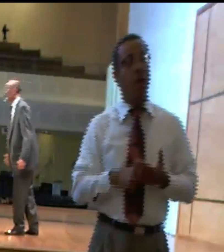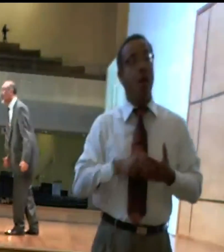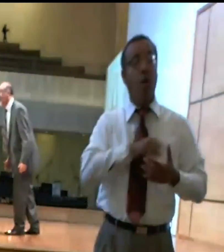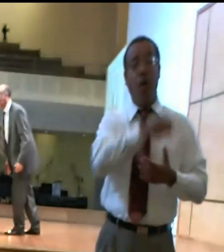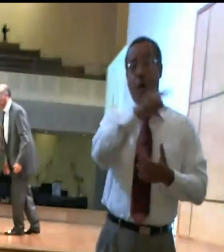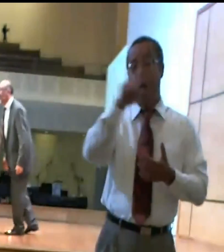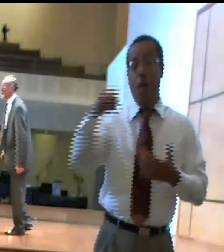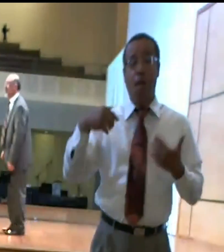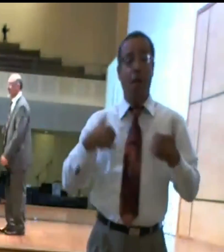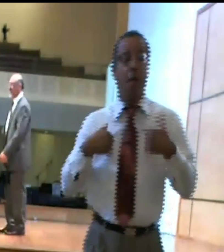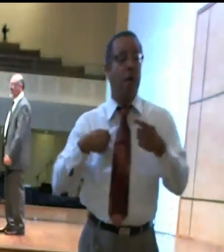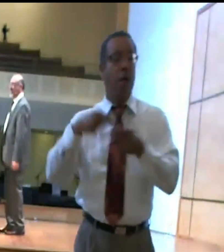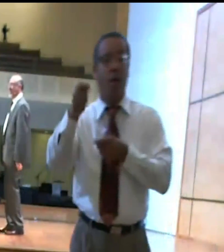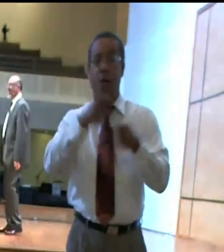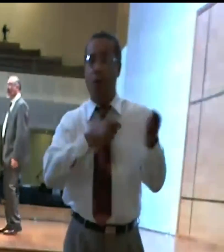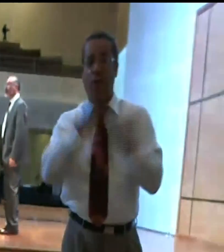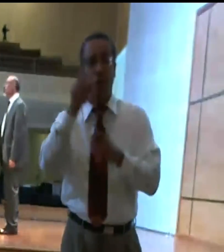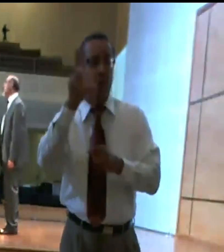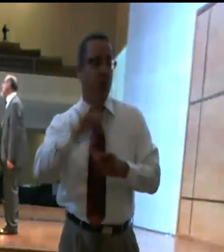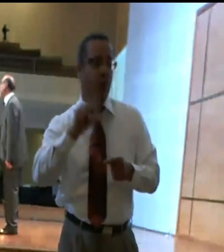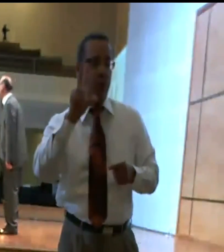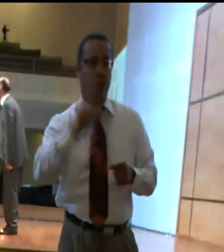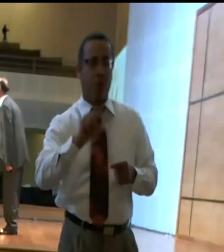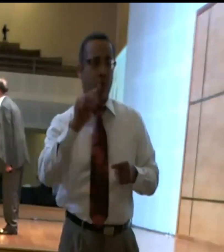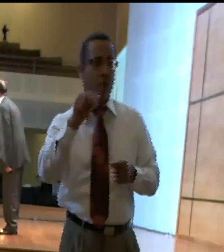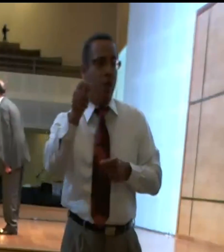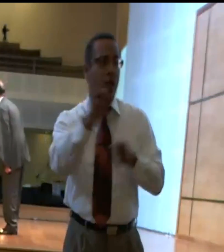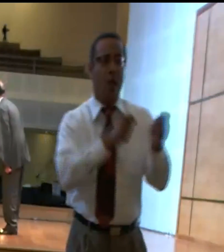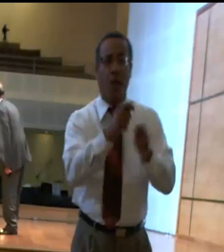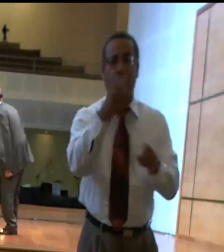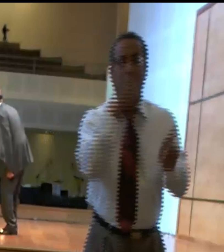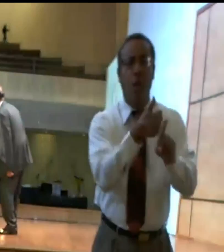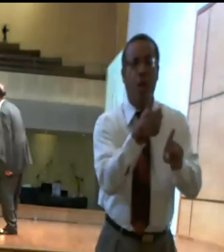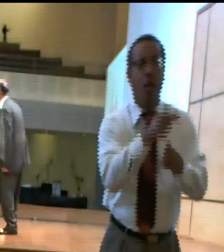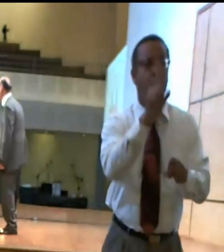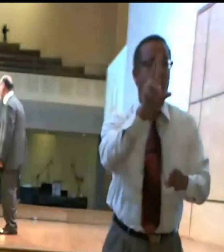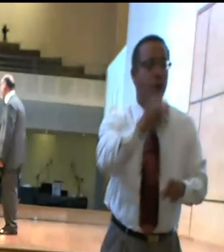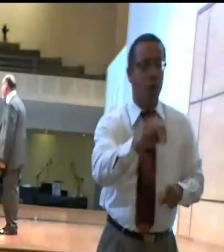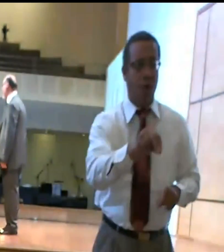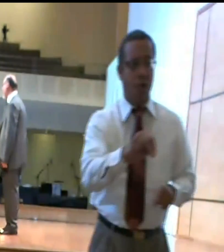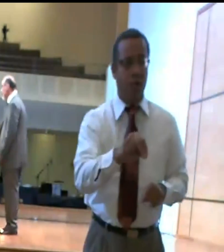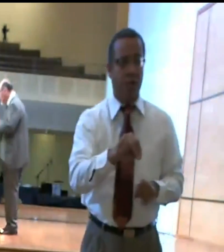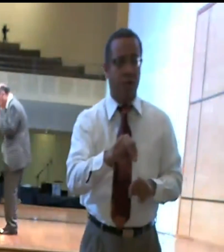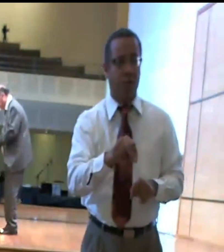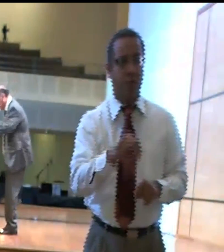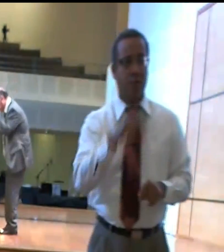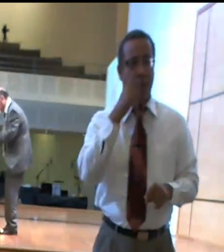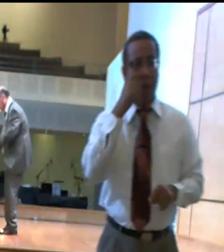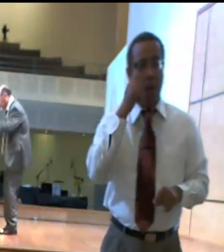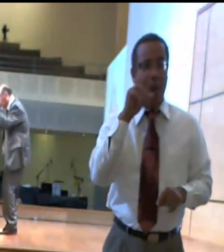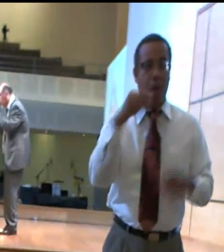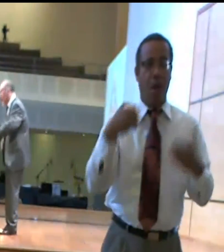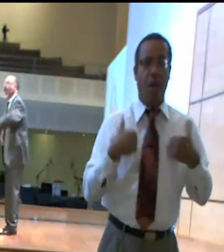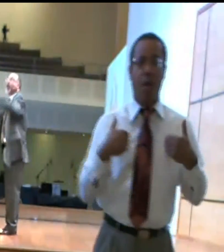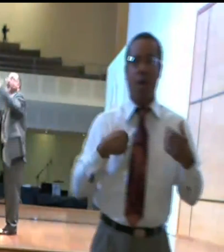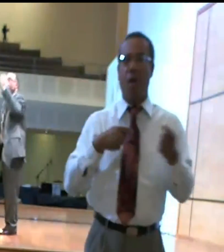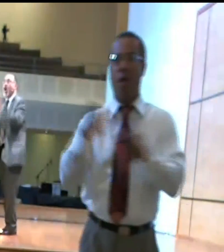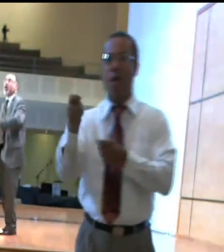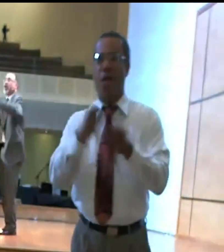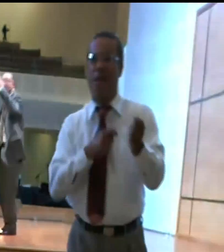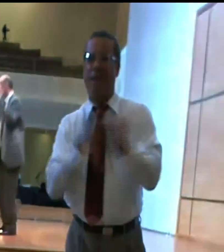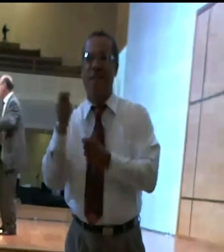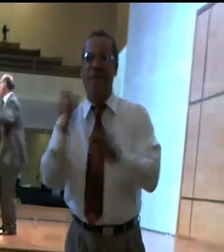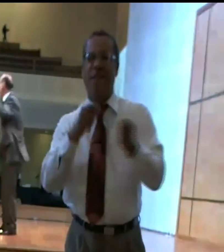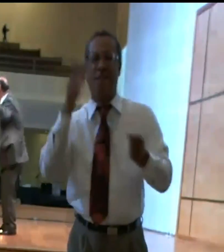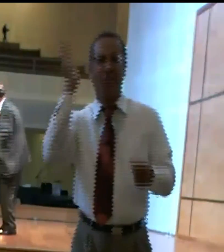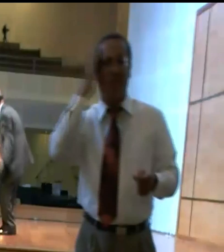que nosotros no tenemos el control. Tú no controlas nada, eso es una ilusión. No tenemos control,